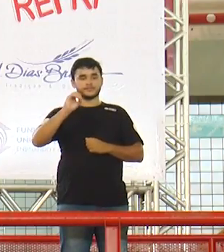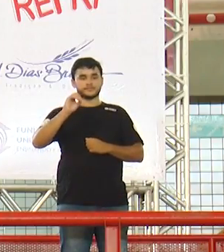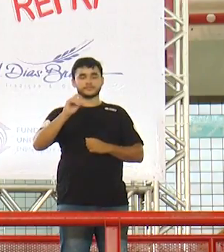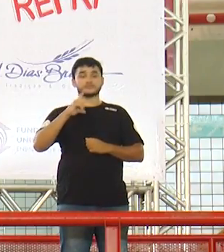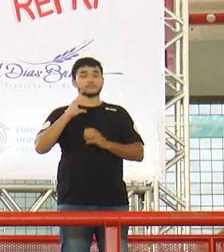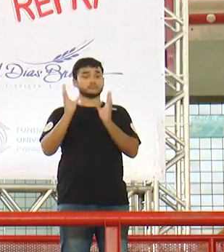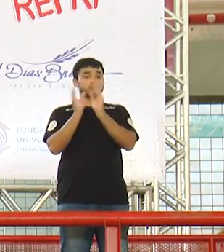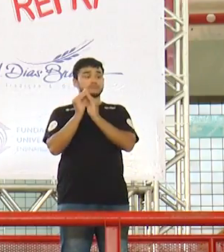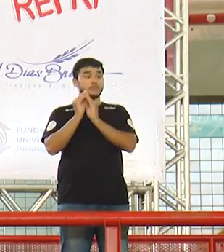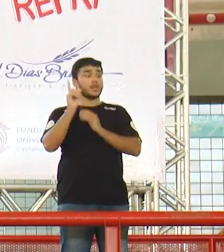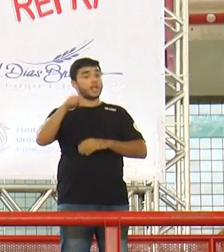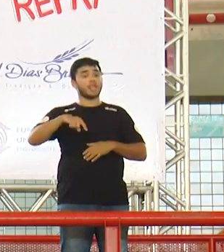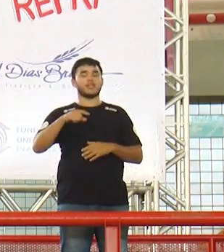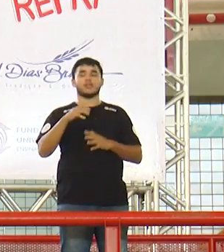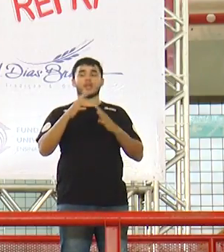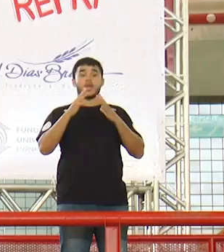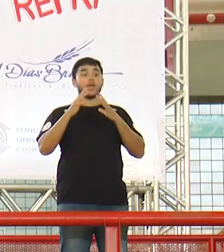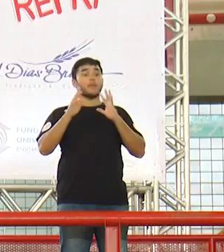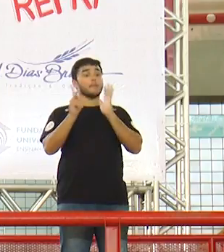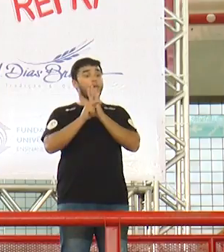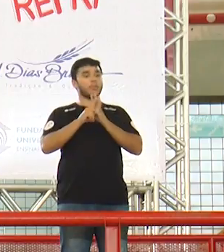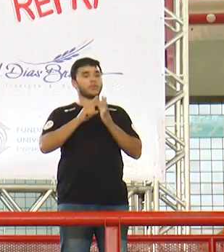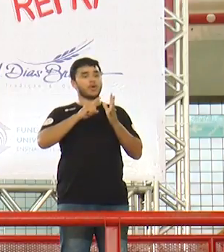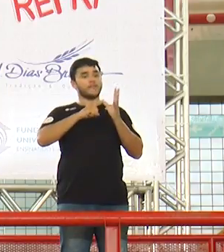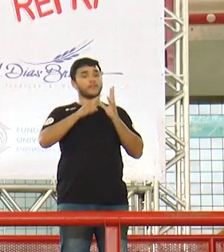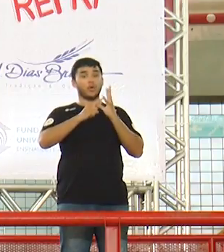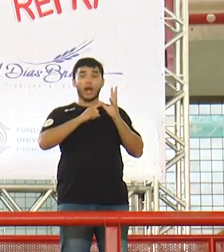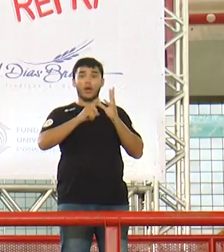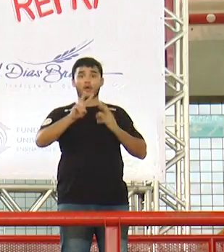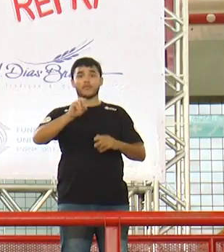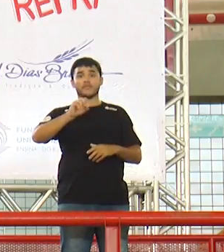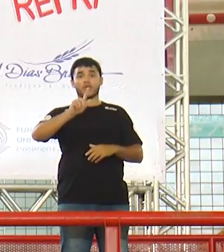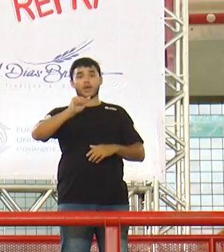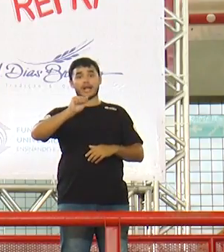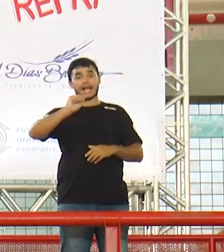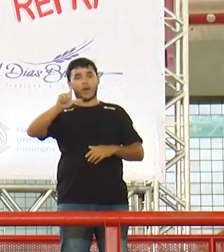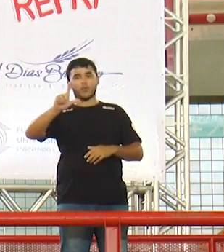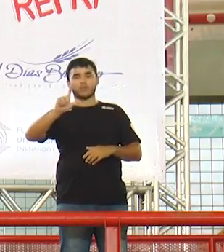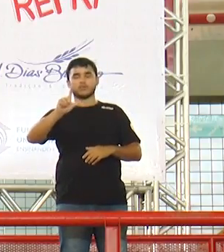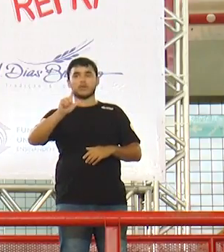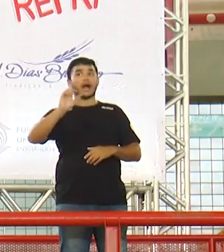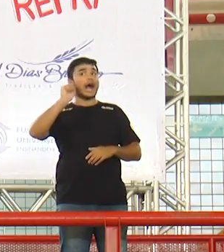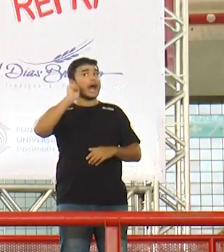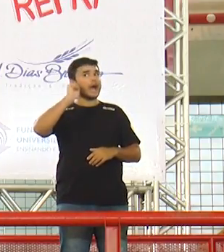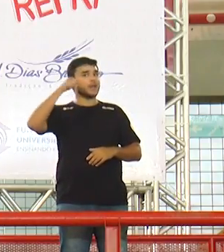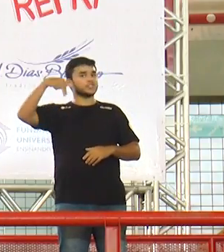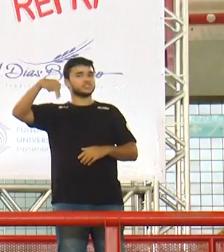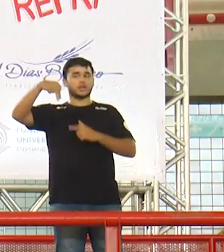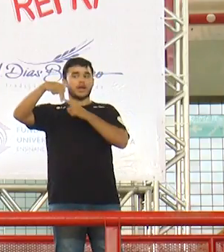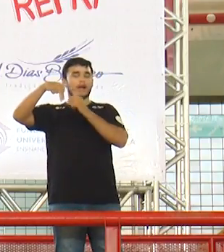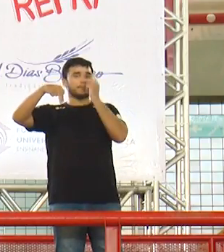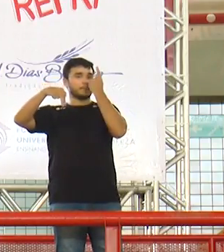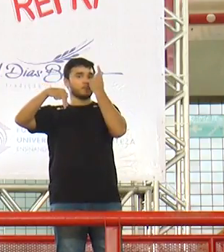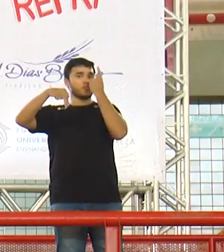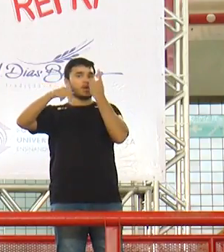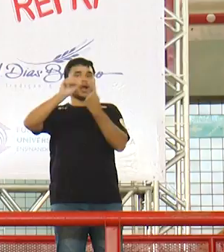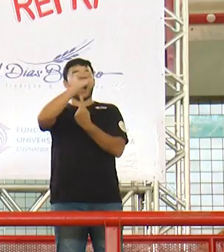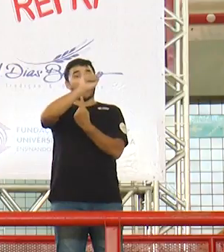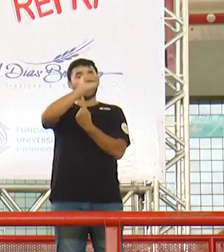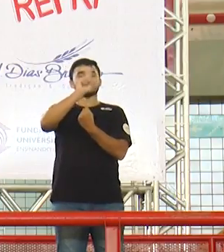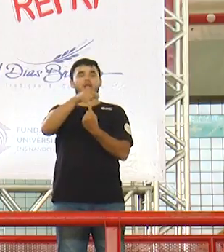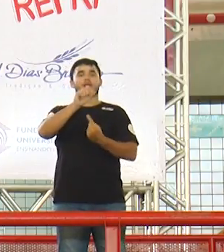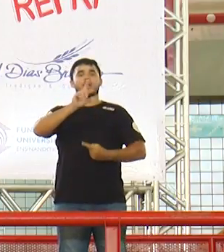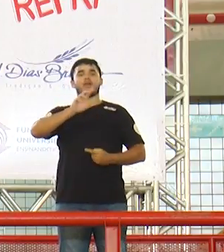Aí você chama de dígrafo vocálico. Tudo bem? Tudo bem? Muito